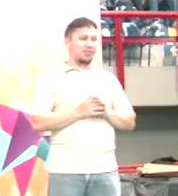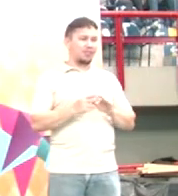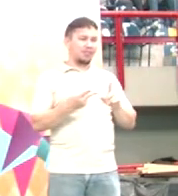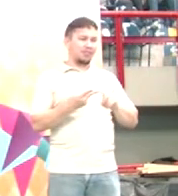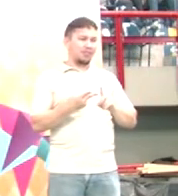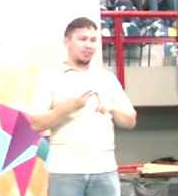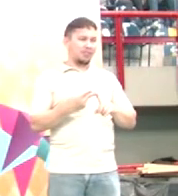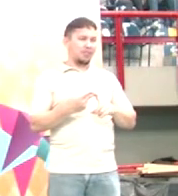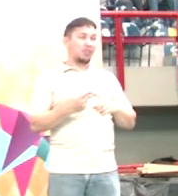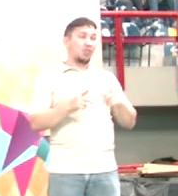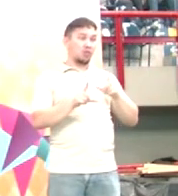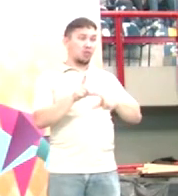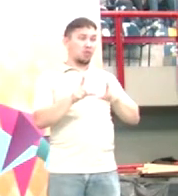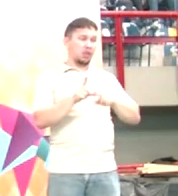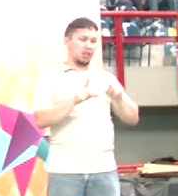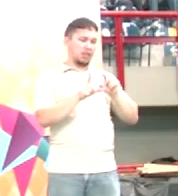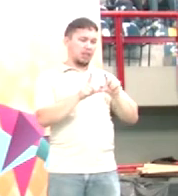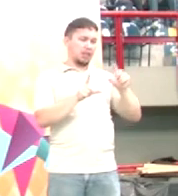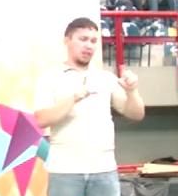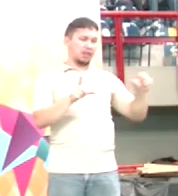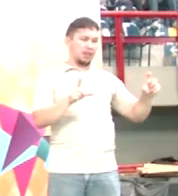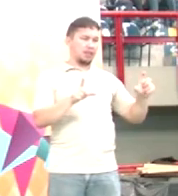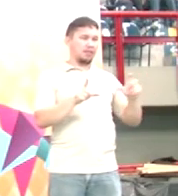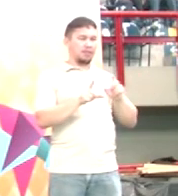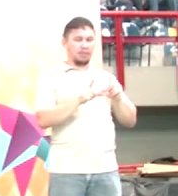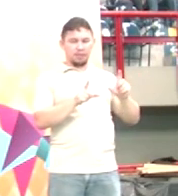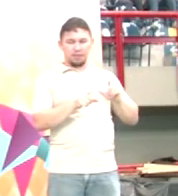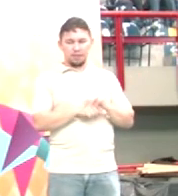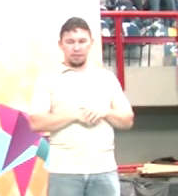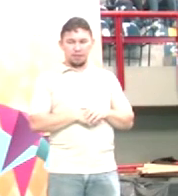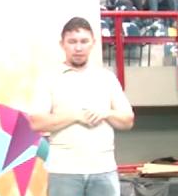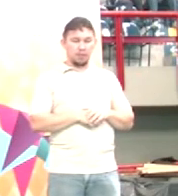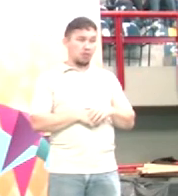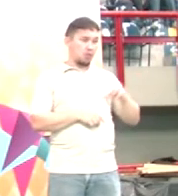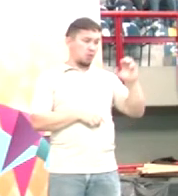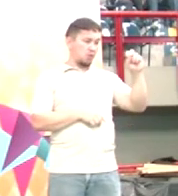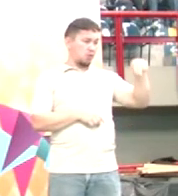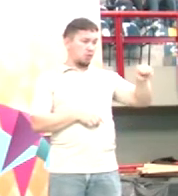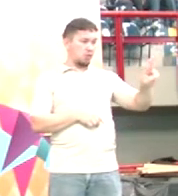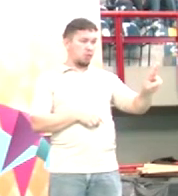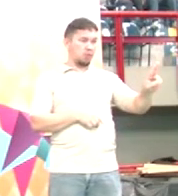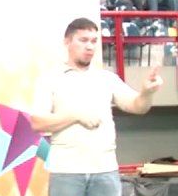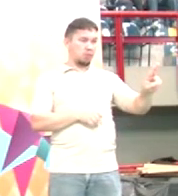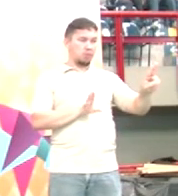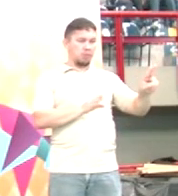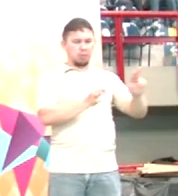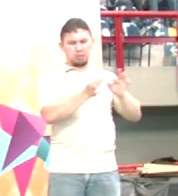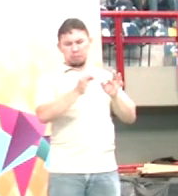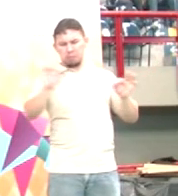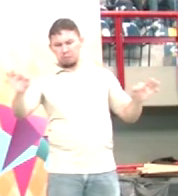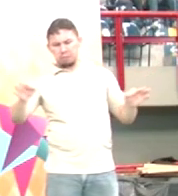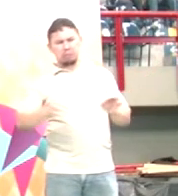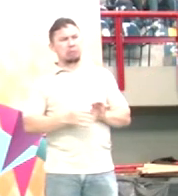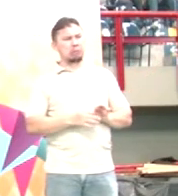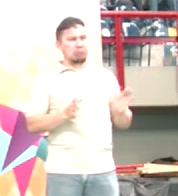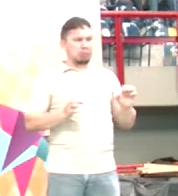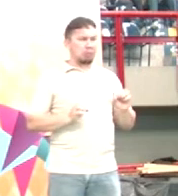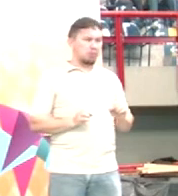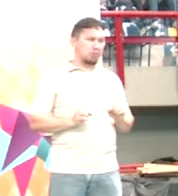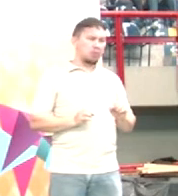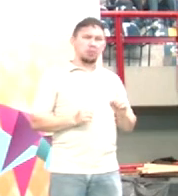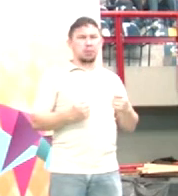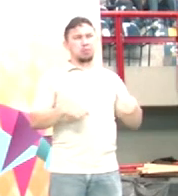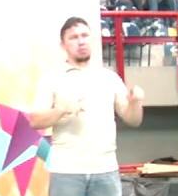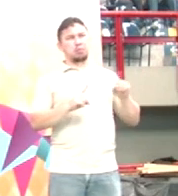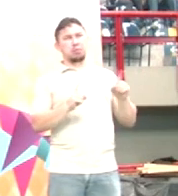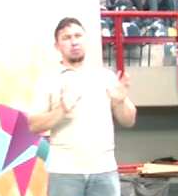as iniciais maiúsculas. Se colocar ONU, significado, não tem problema, pode colocar, mas não